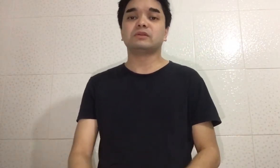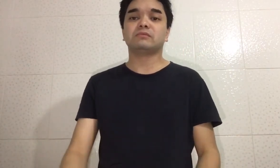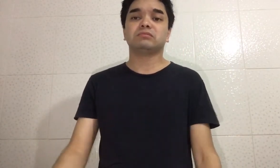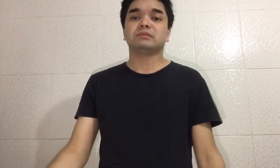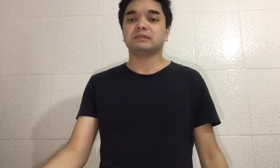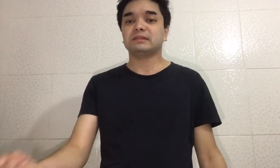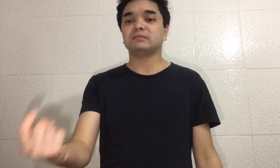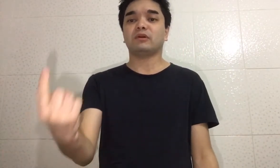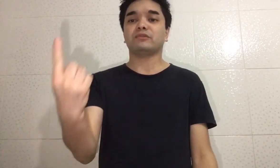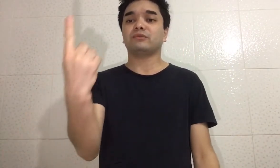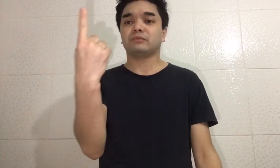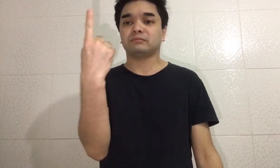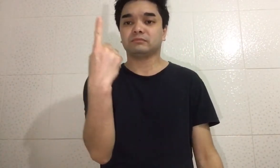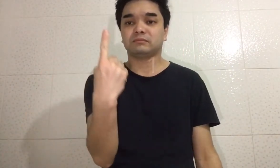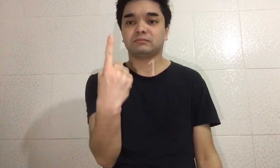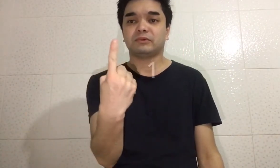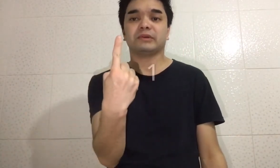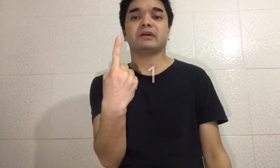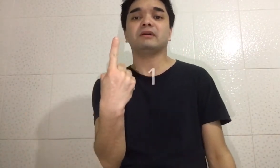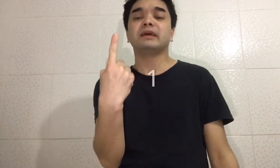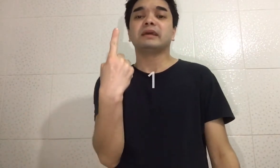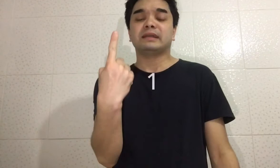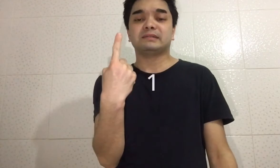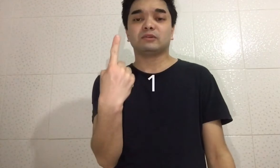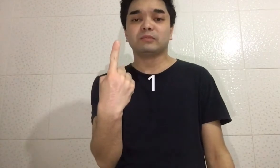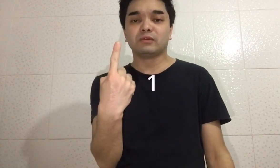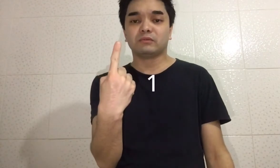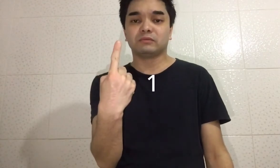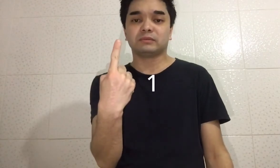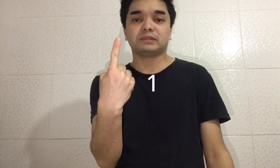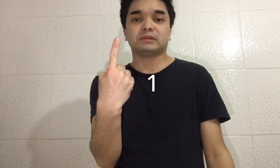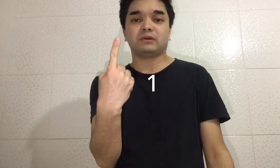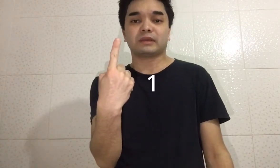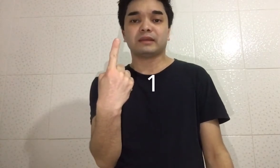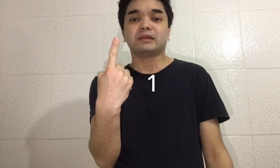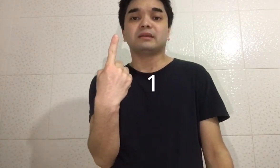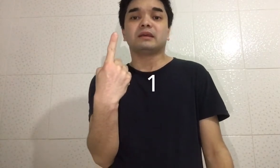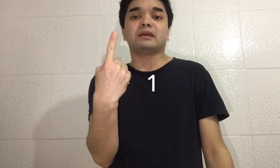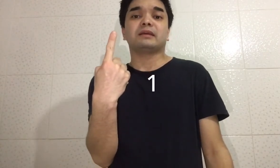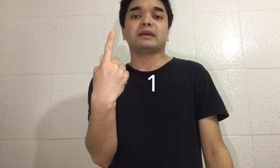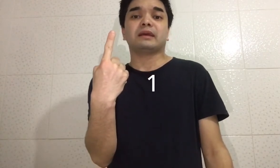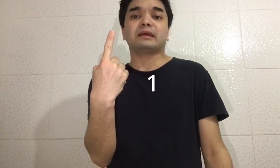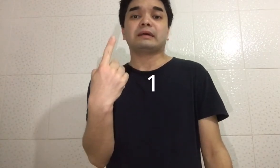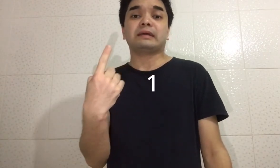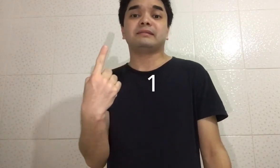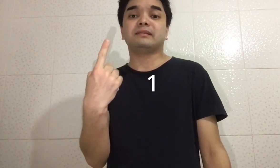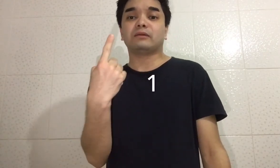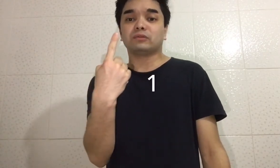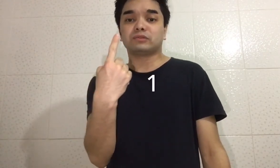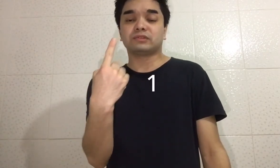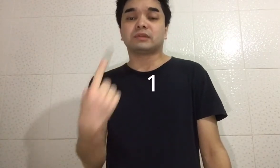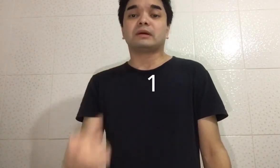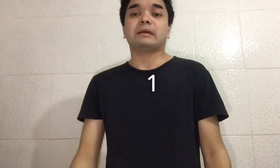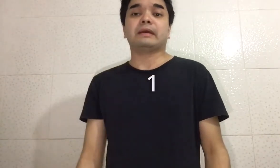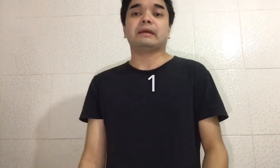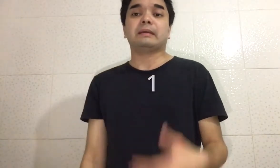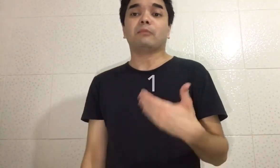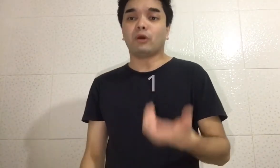1 desse modo. Esse é o número 1, ok? Existem outros